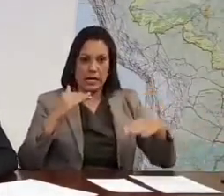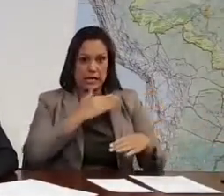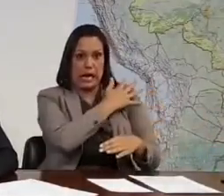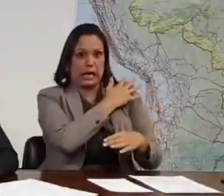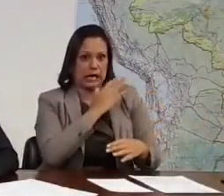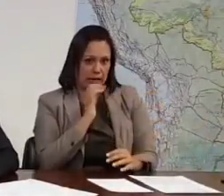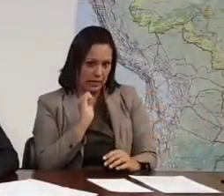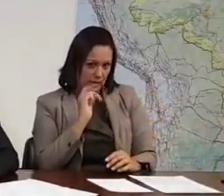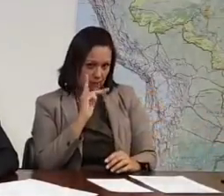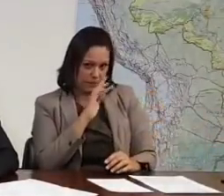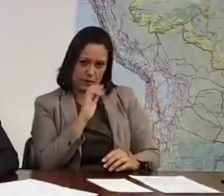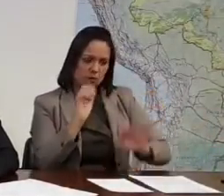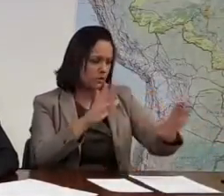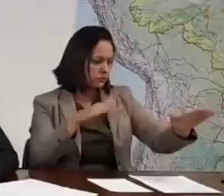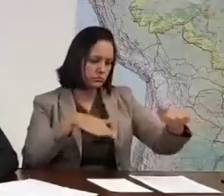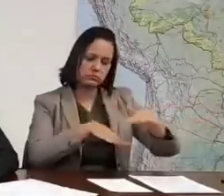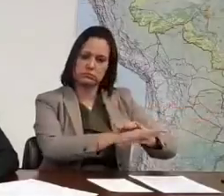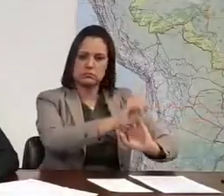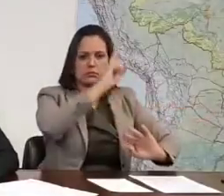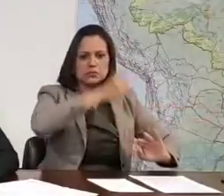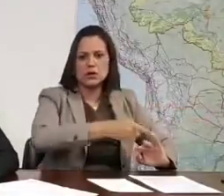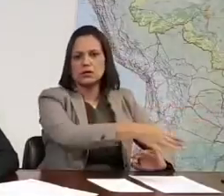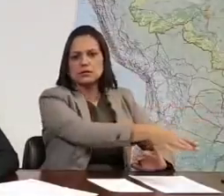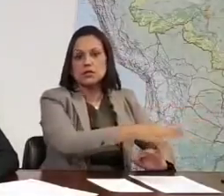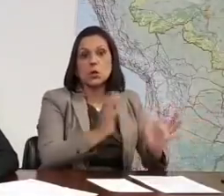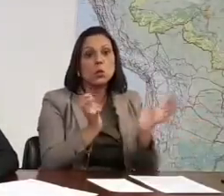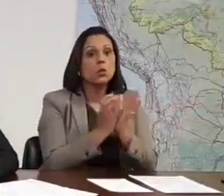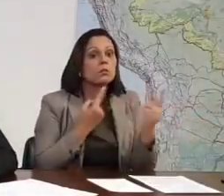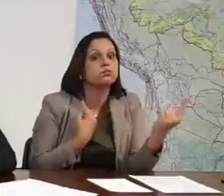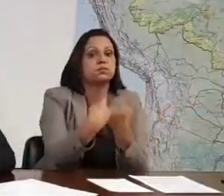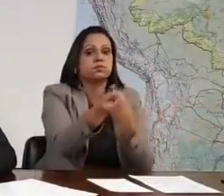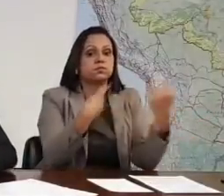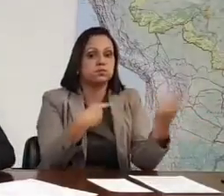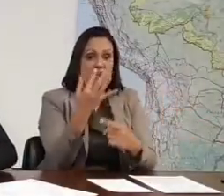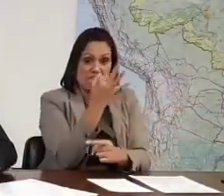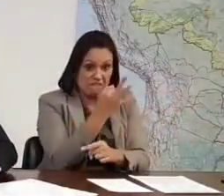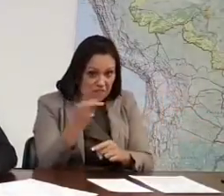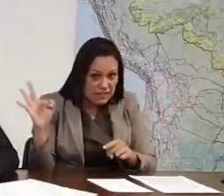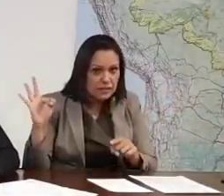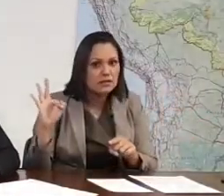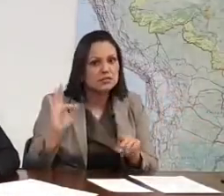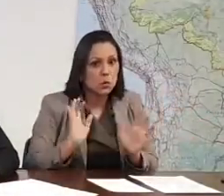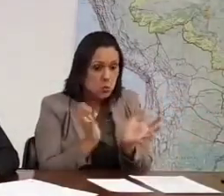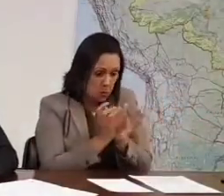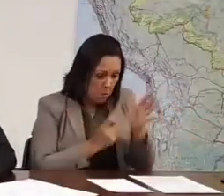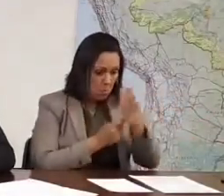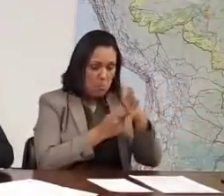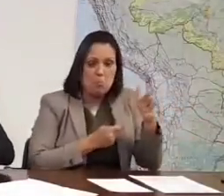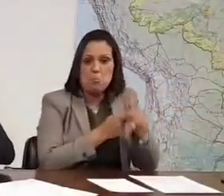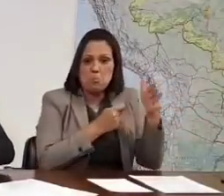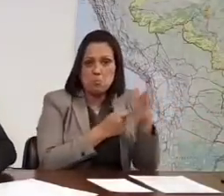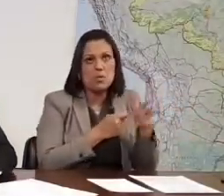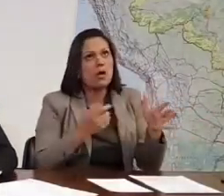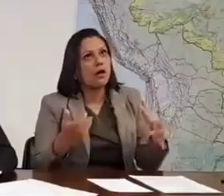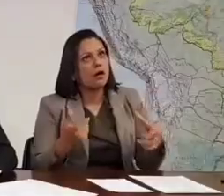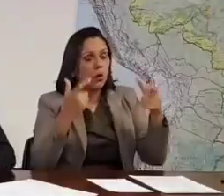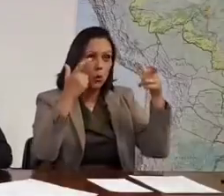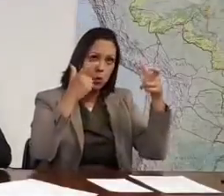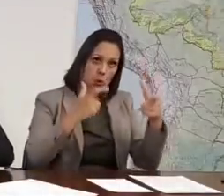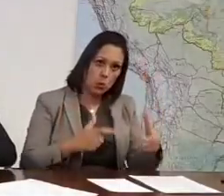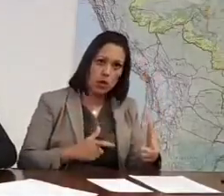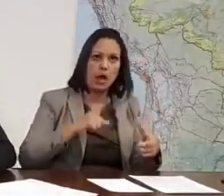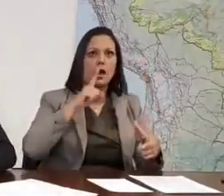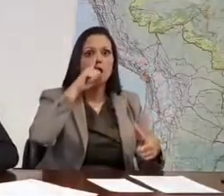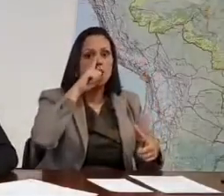Não tem novos pardais em estradas federais. Teve uma pressão depois de alguns pequenos grupos, em local